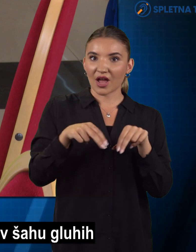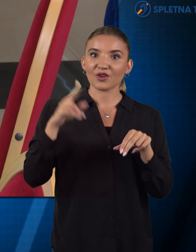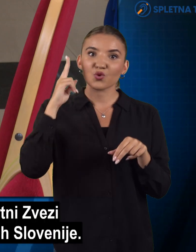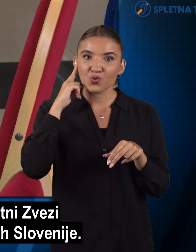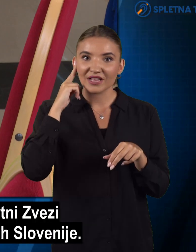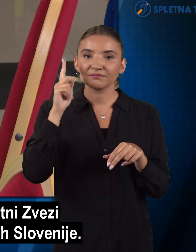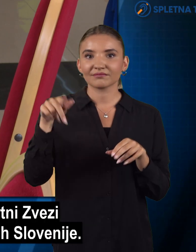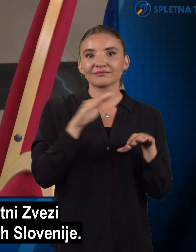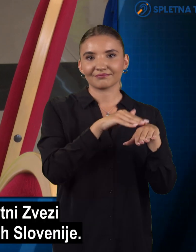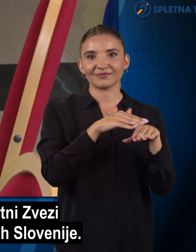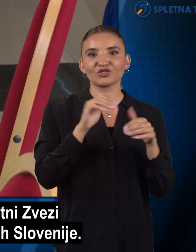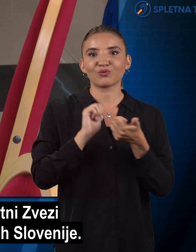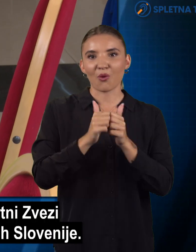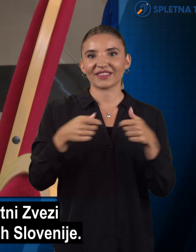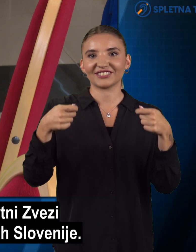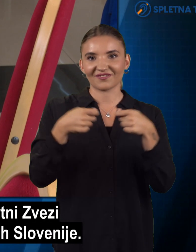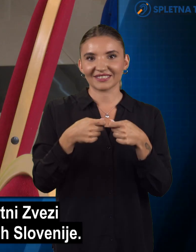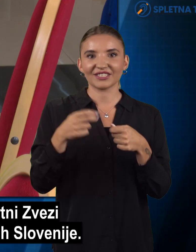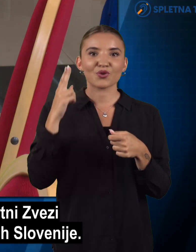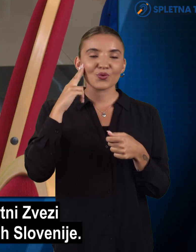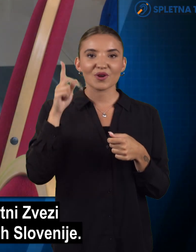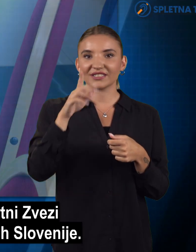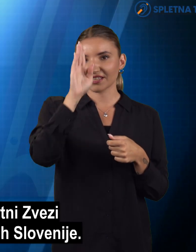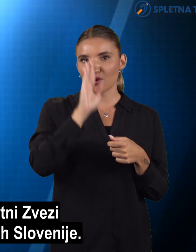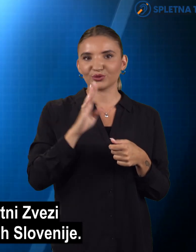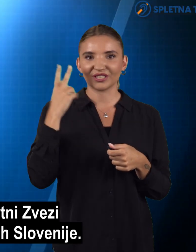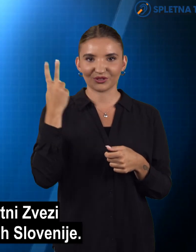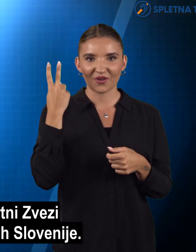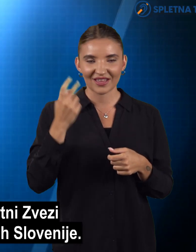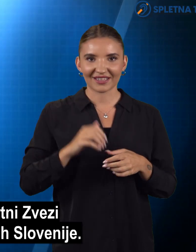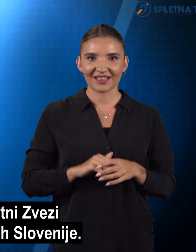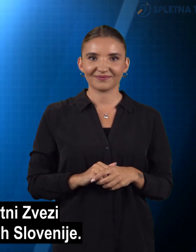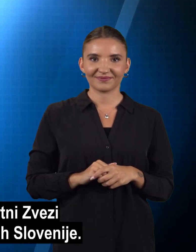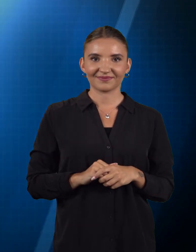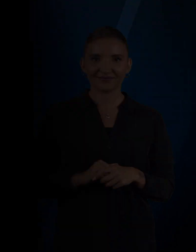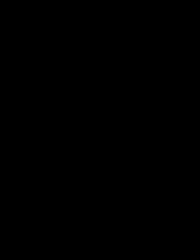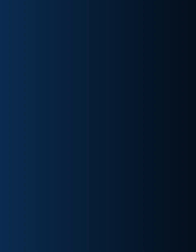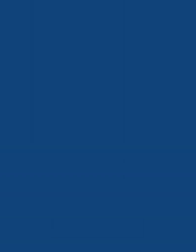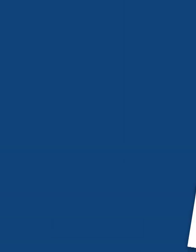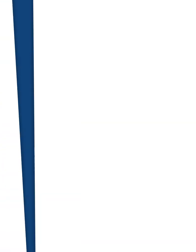gluhih. Pridružite se Športni zvezi gluhih in naglušnih Slovenije.